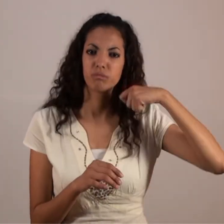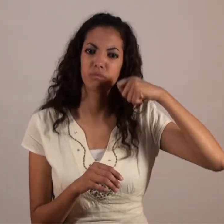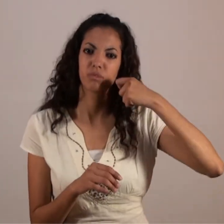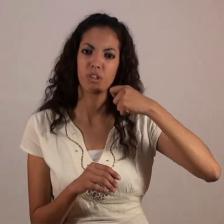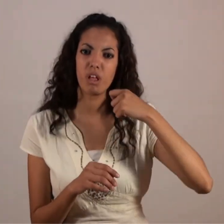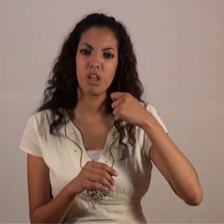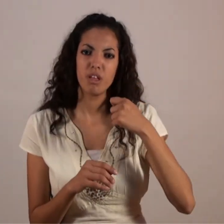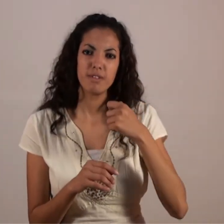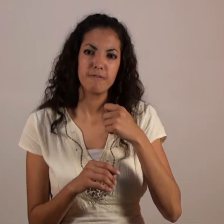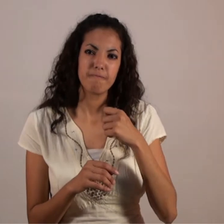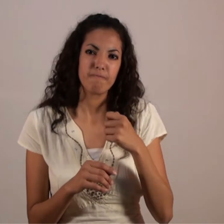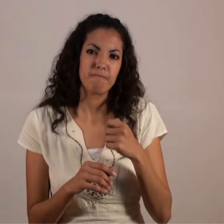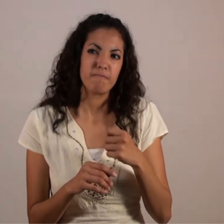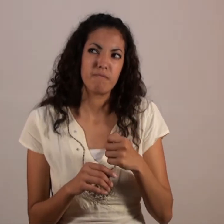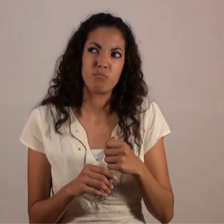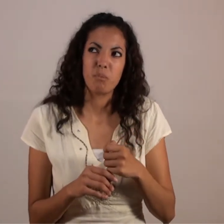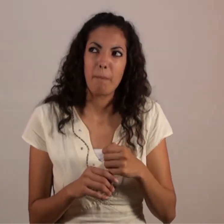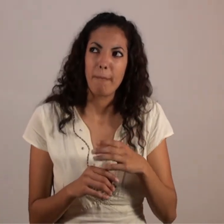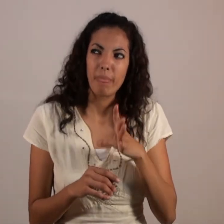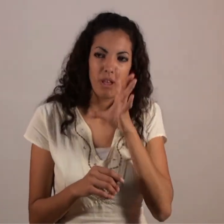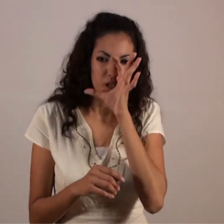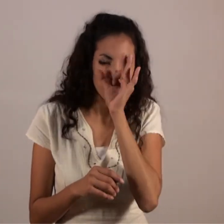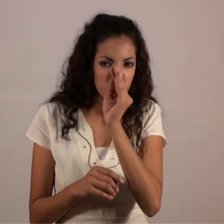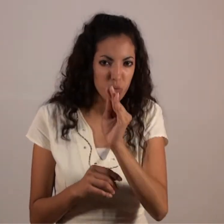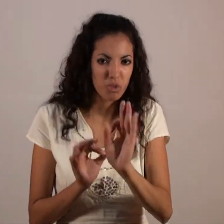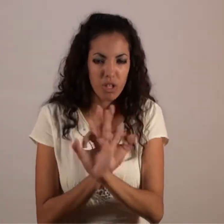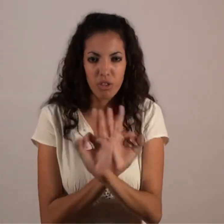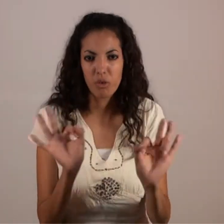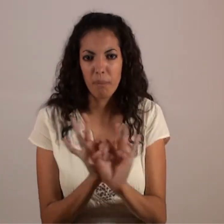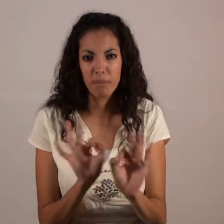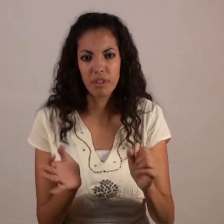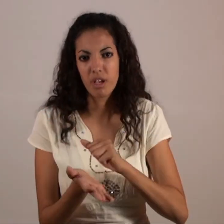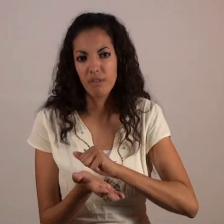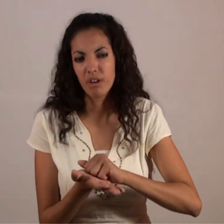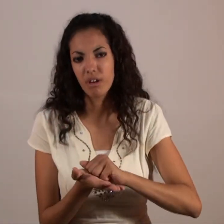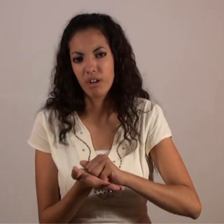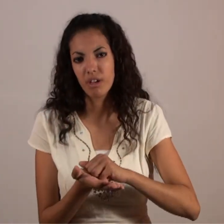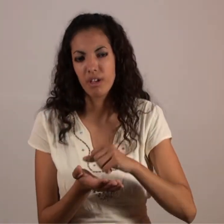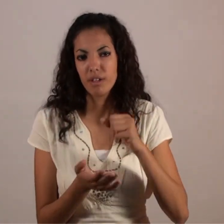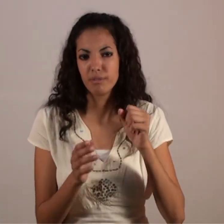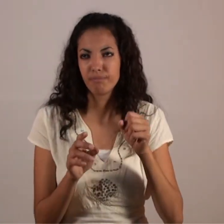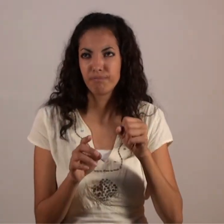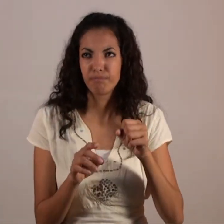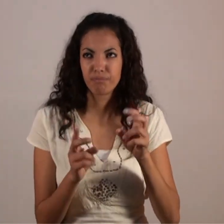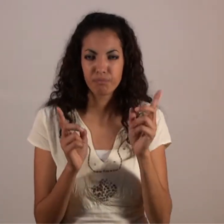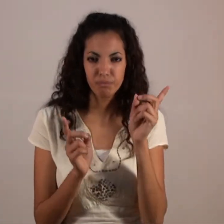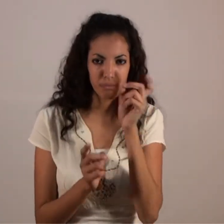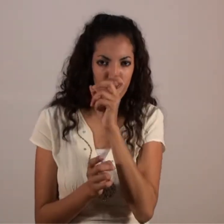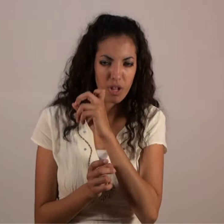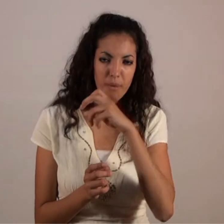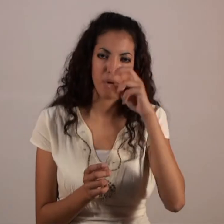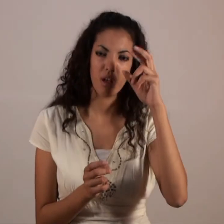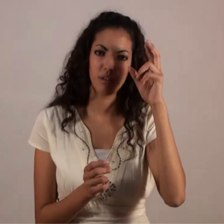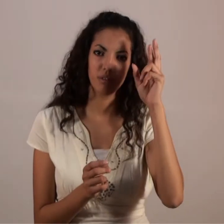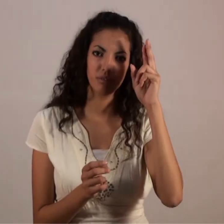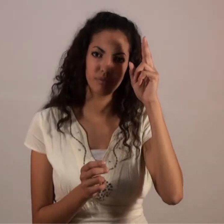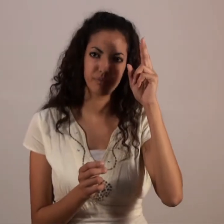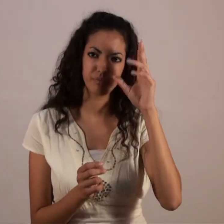era suficiente para tratar con el problema del pecado, porque la sangre de los toros y de los machos cabríos no